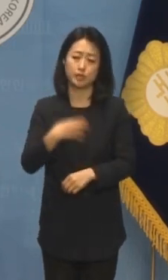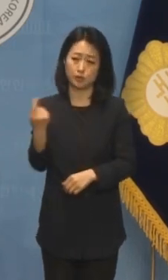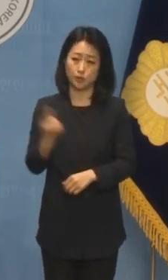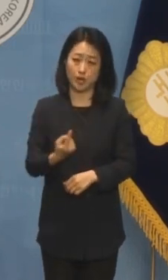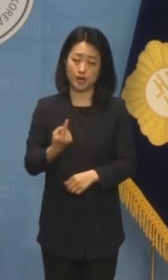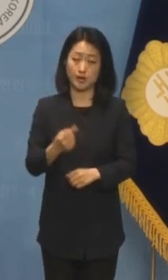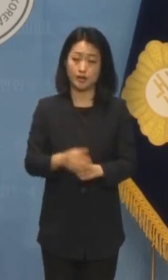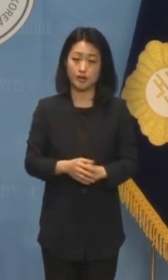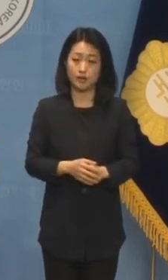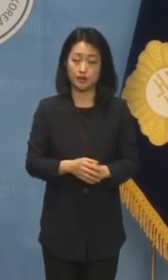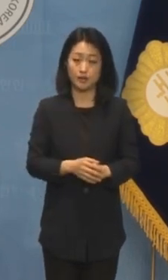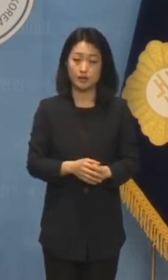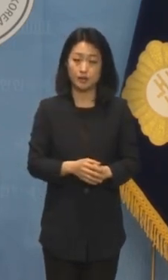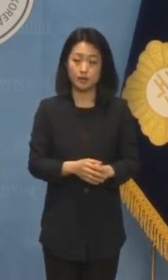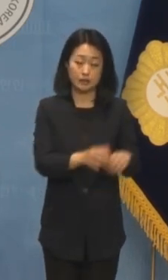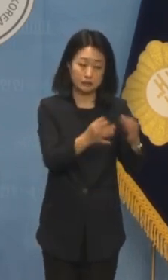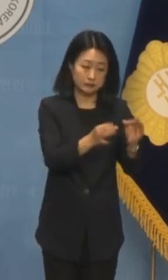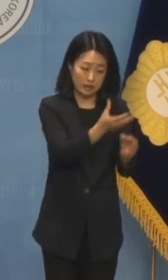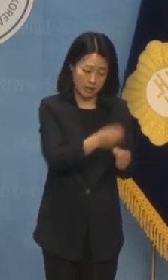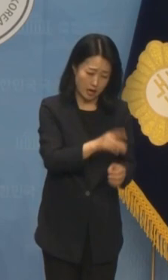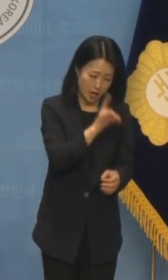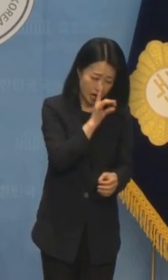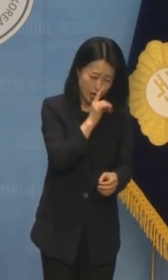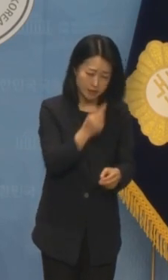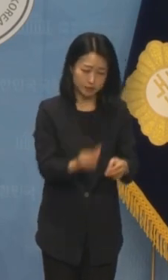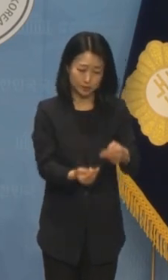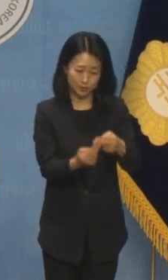정책금융과 저축은행의 문턱을 넘지 못한